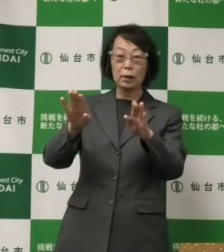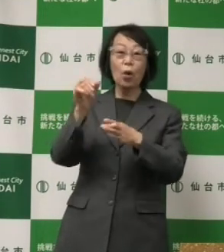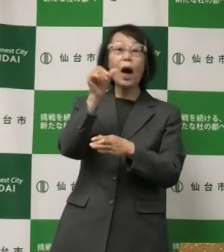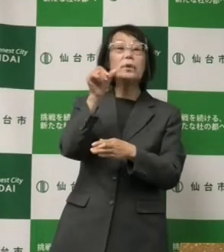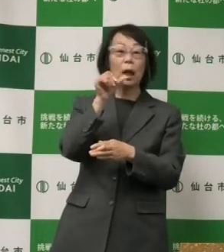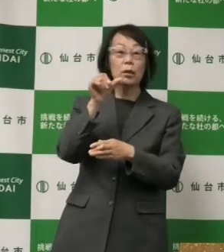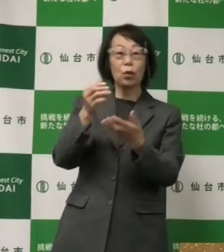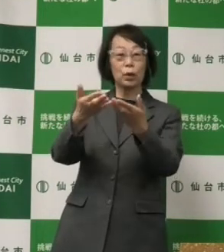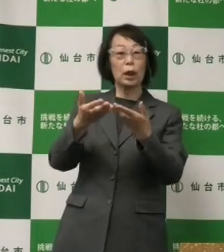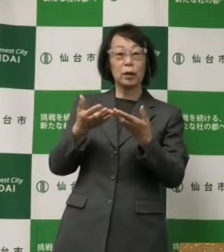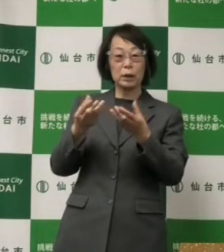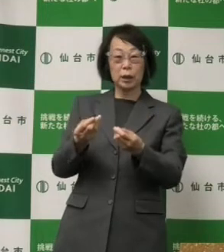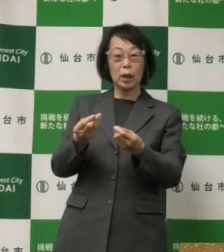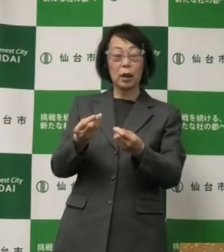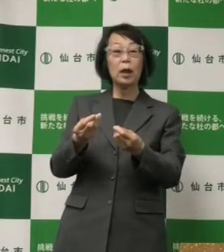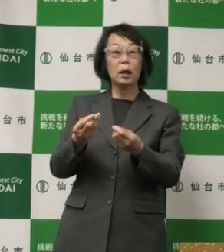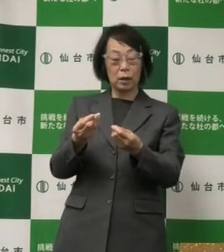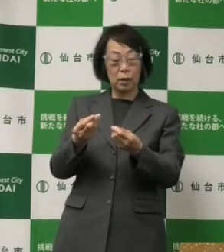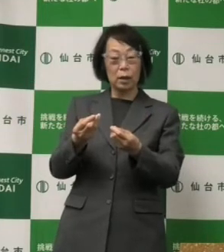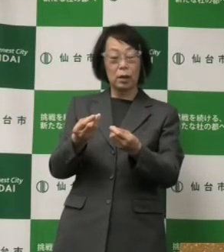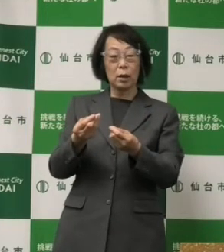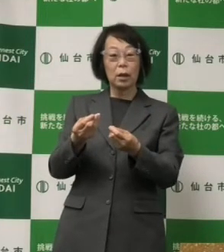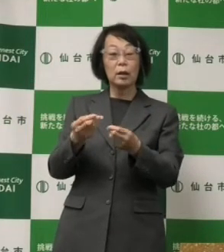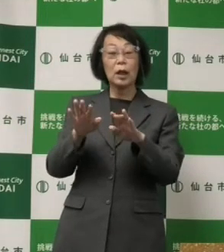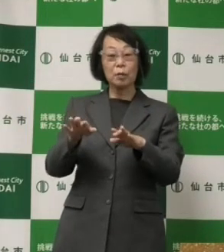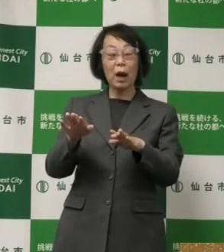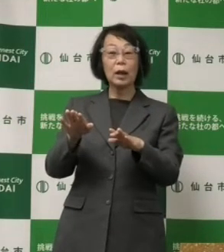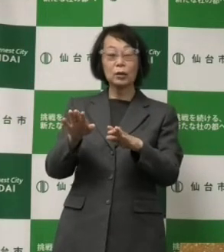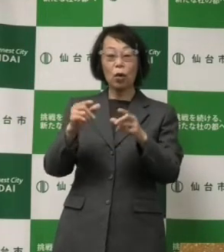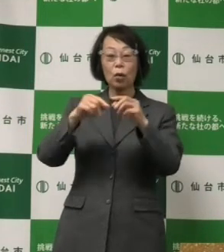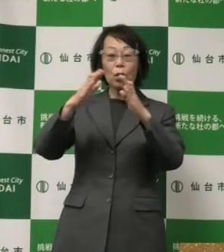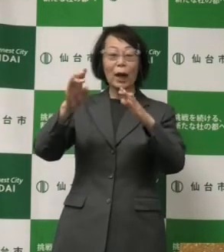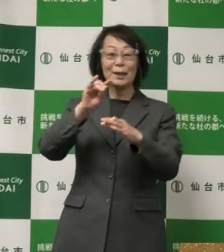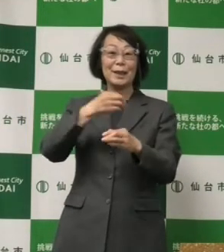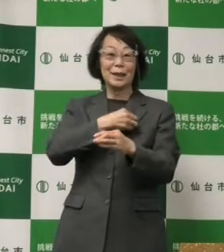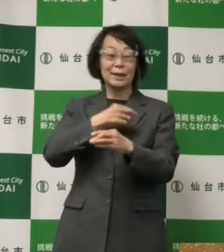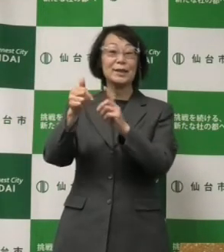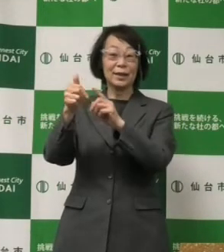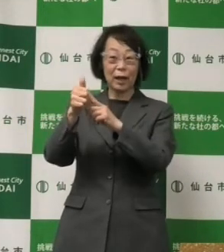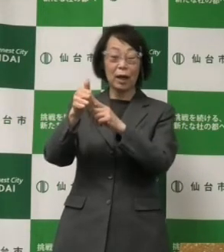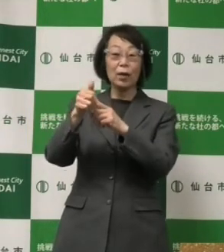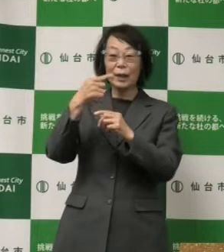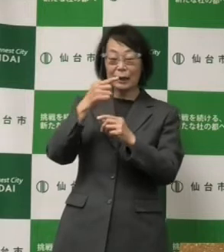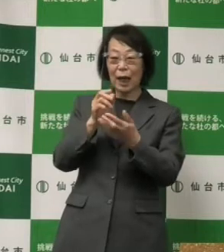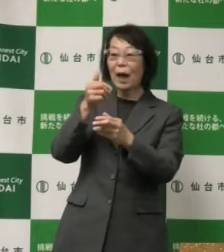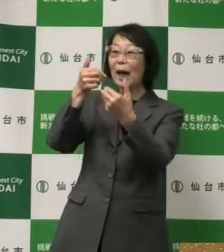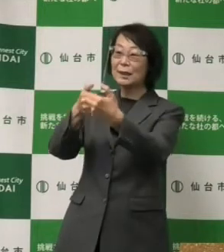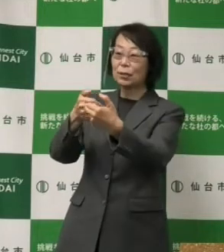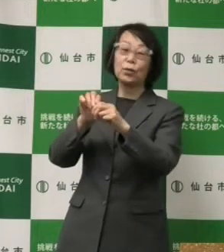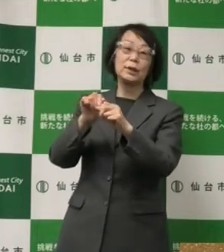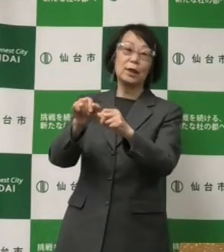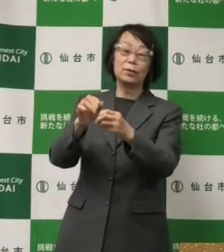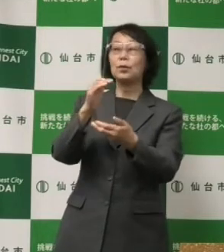内をいただきました。桜井さんは現職の国会議員でもございますし、顔は出させていただいたということ、顔を出させていただ